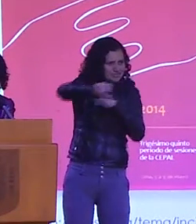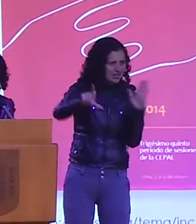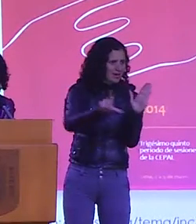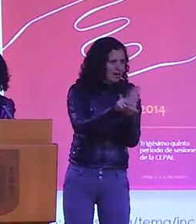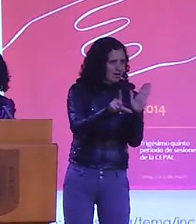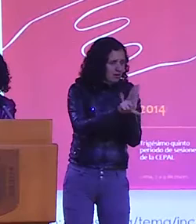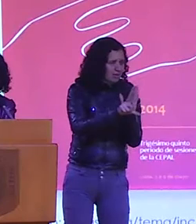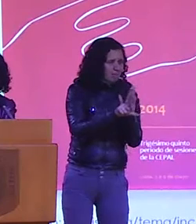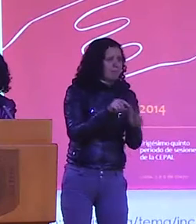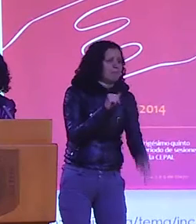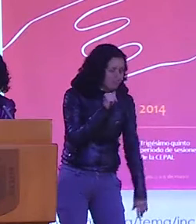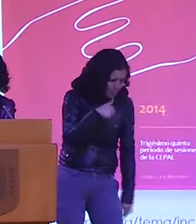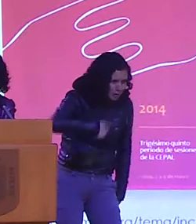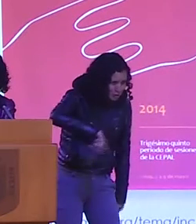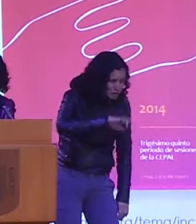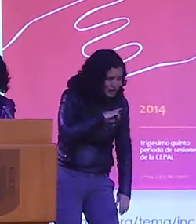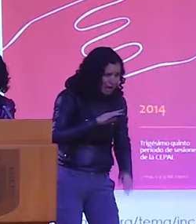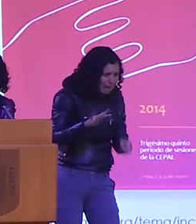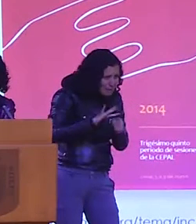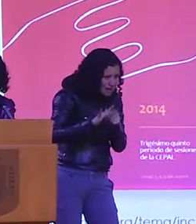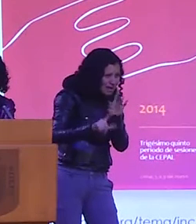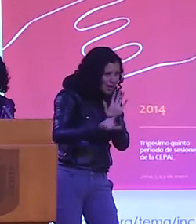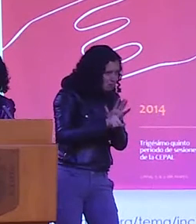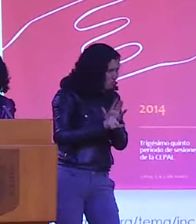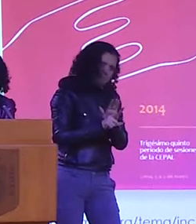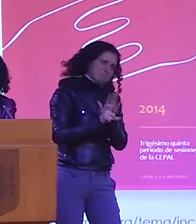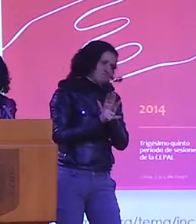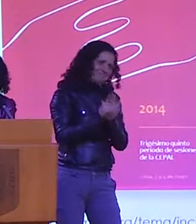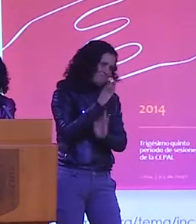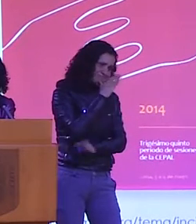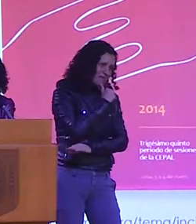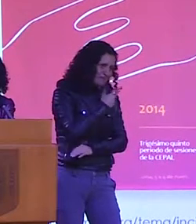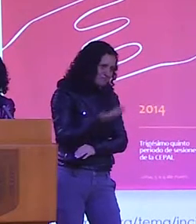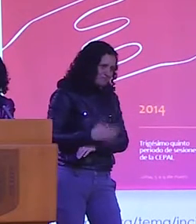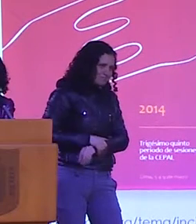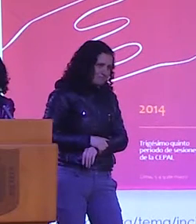aplicamos nuestra propia legislación.